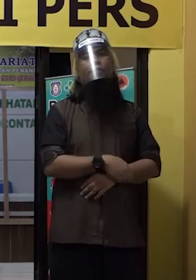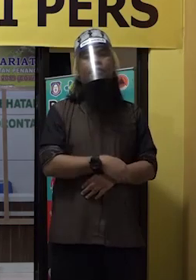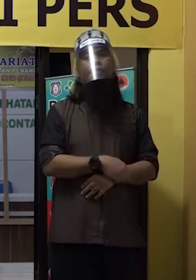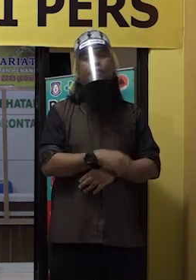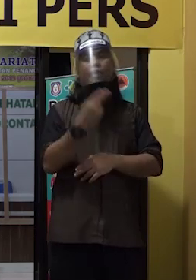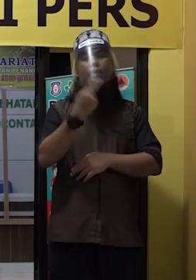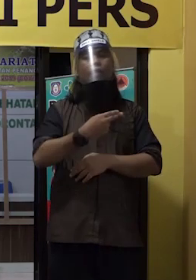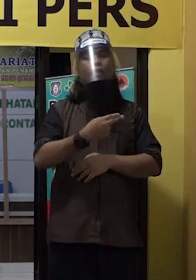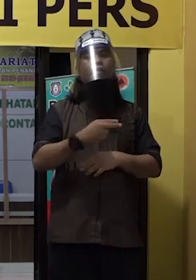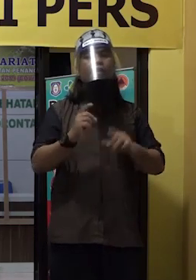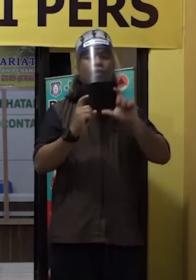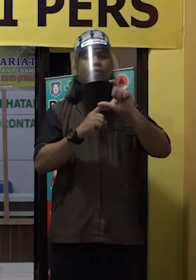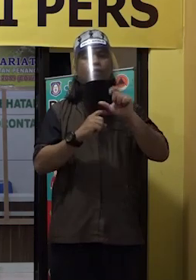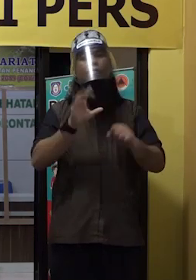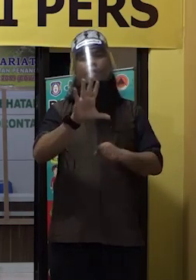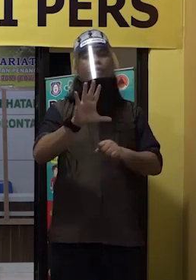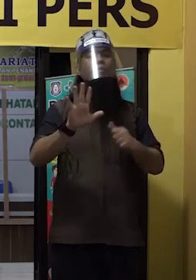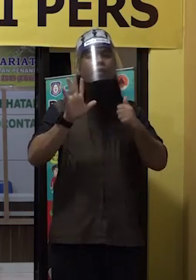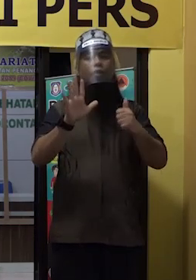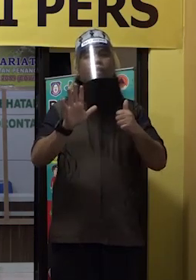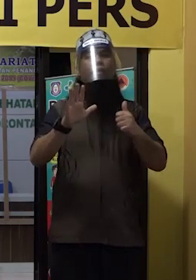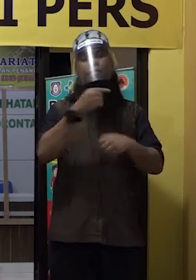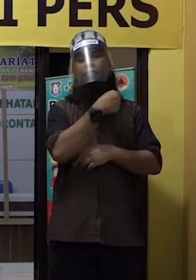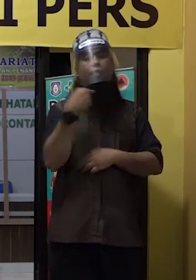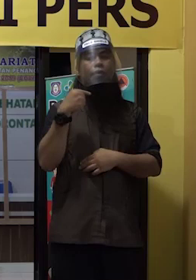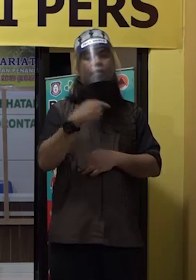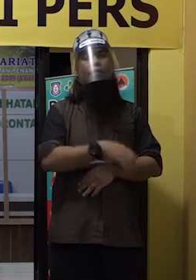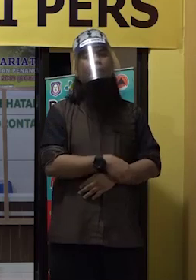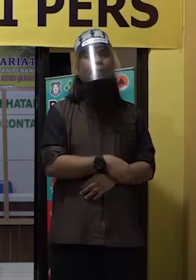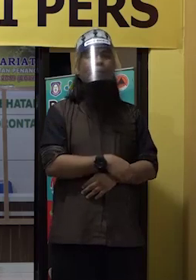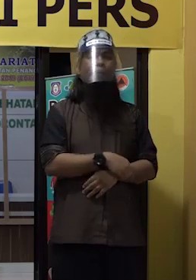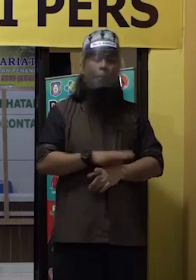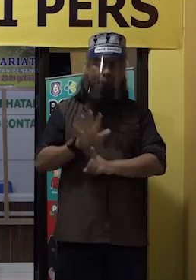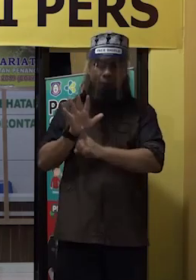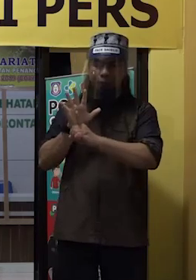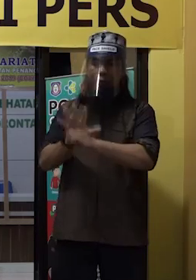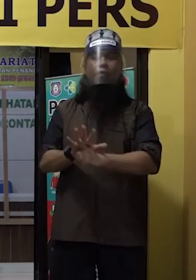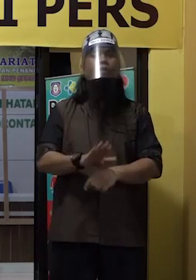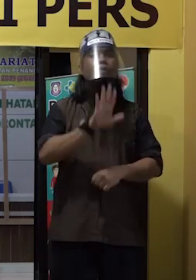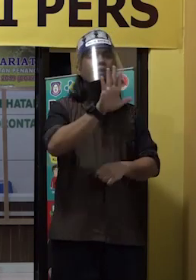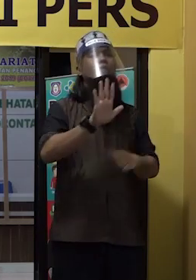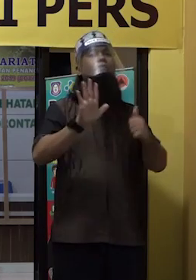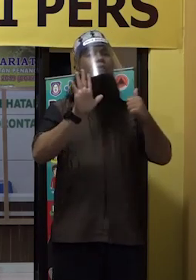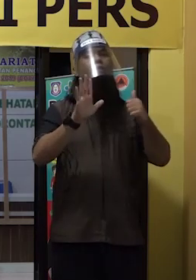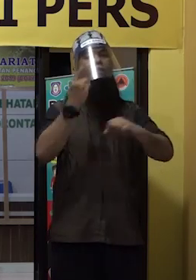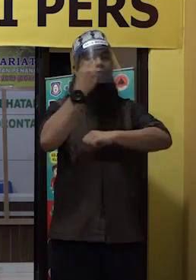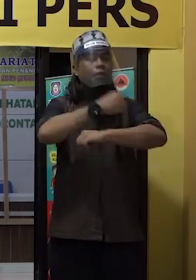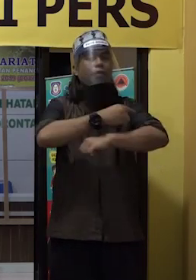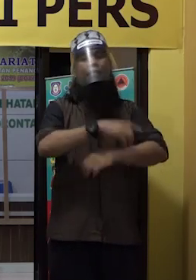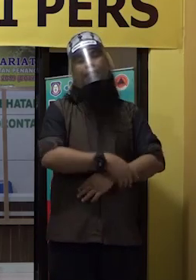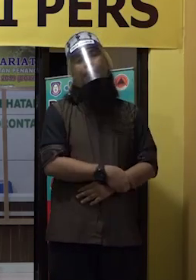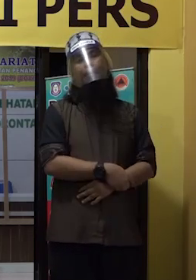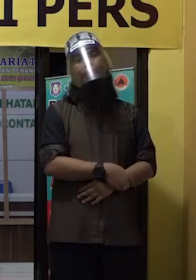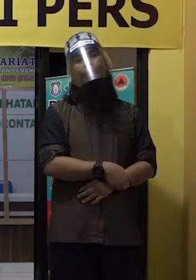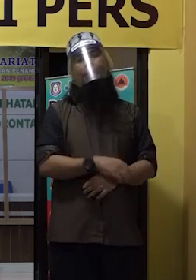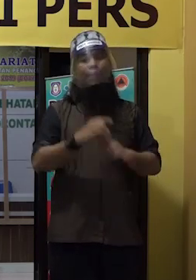yang kelima dan keenam PCR-nya negatif, dirawat selama 26 hari. Pasien yang